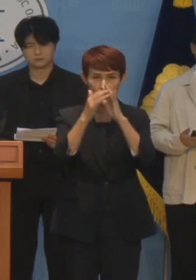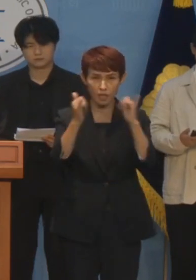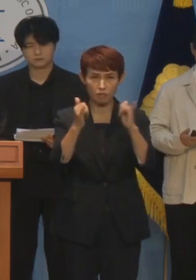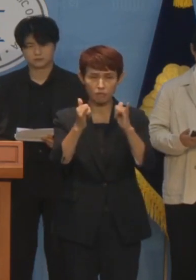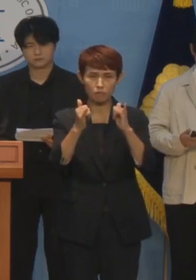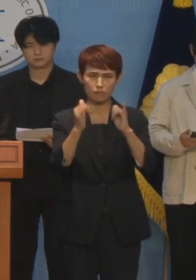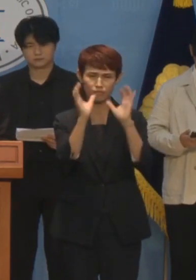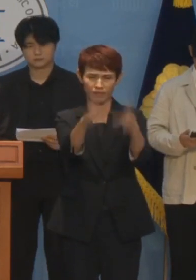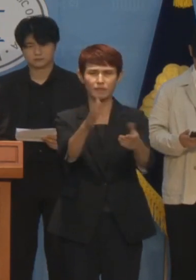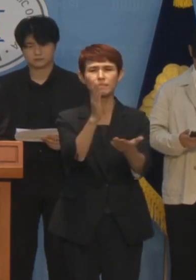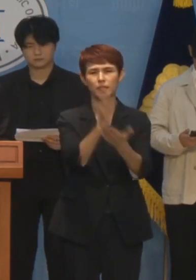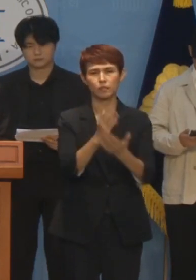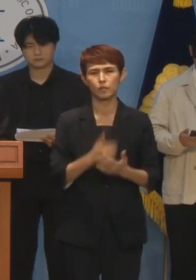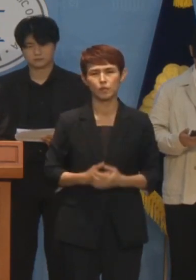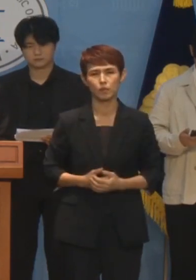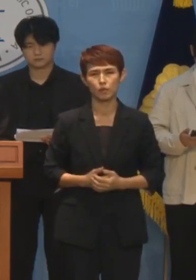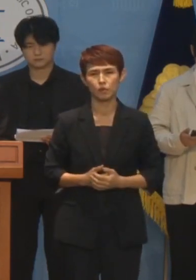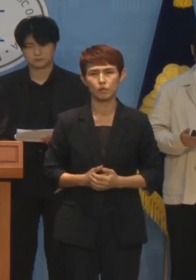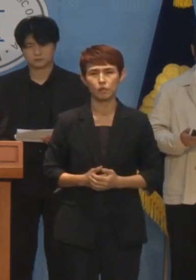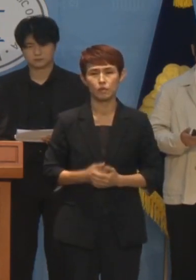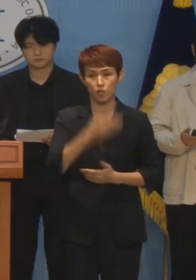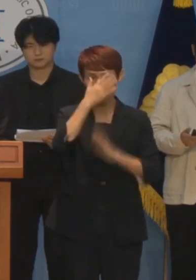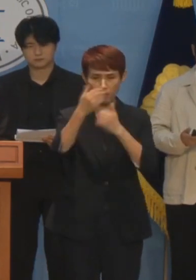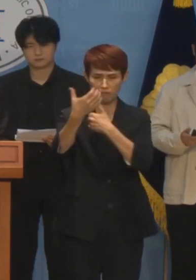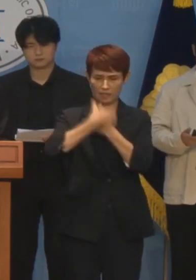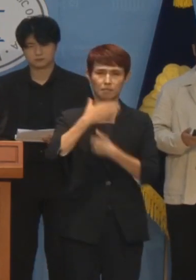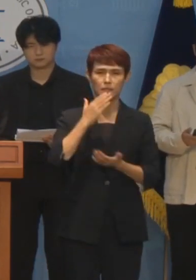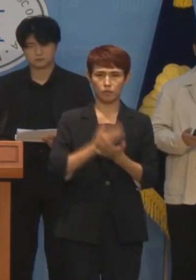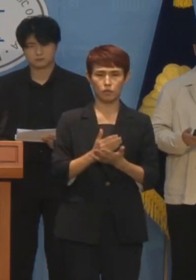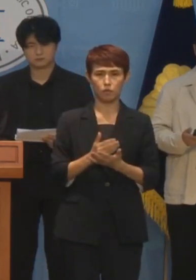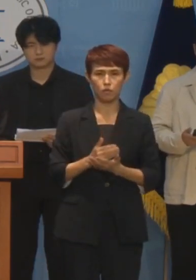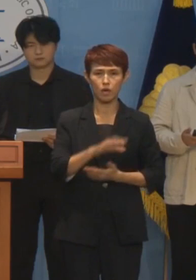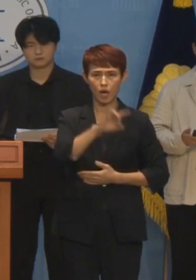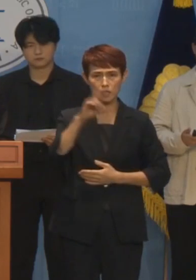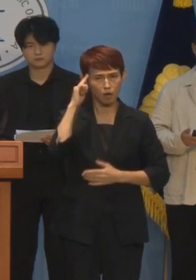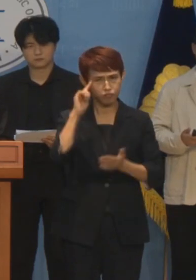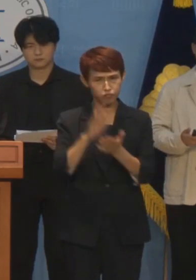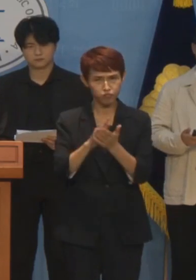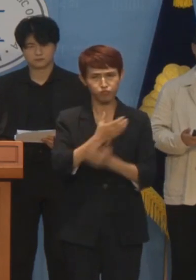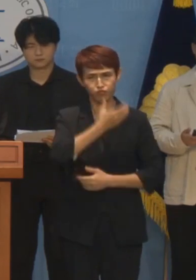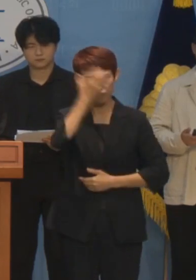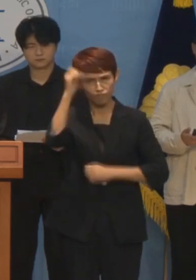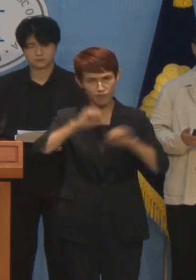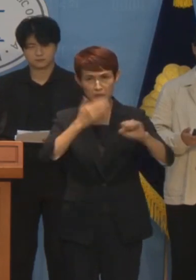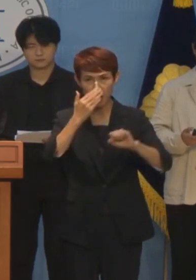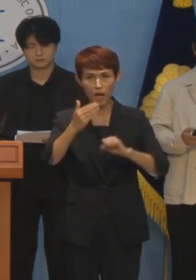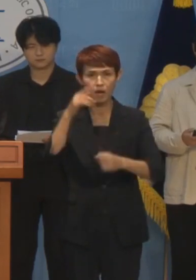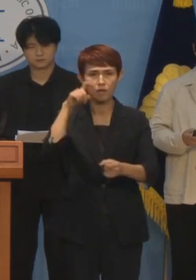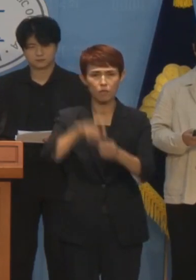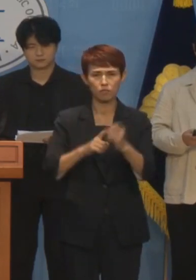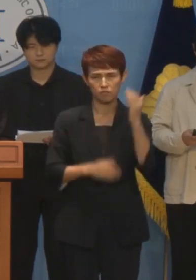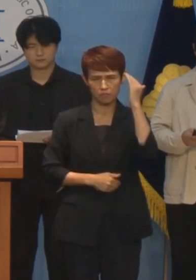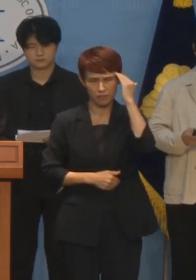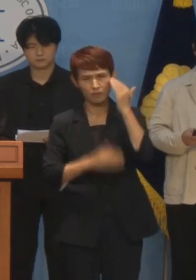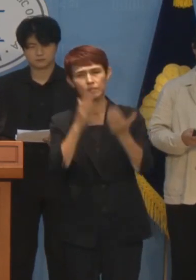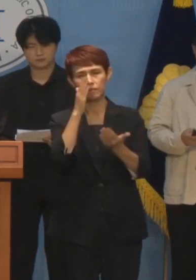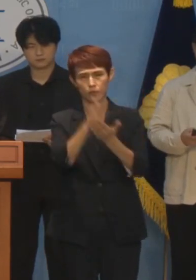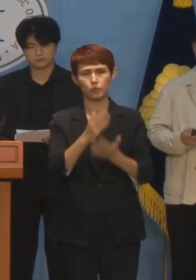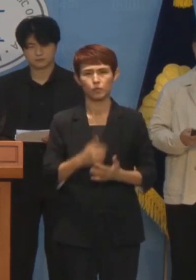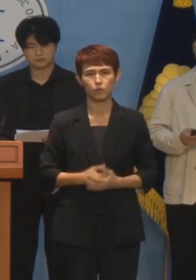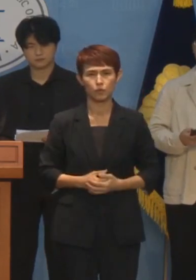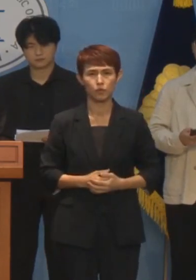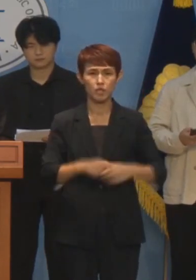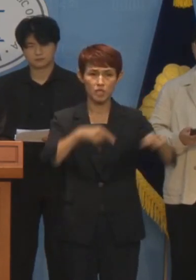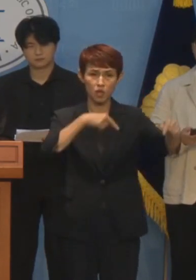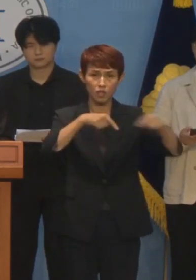채우지 마십시오. 각자가 각자의 꿈과 길을 개척할 수 있도록 방해하지 말아주십시오. 이것은